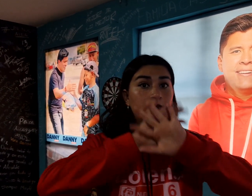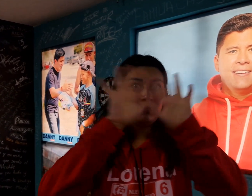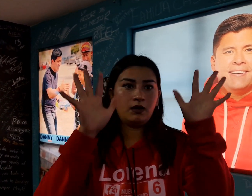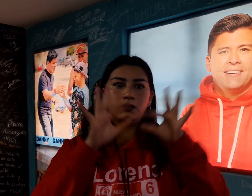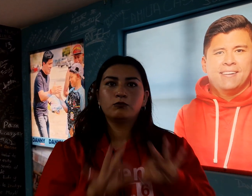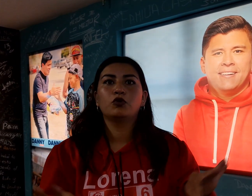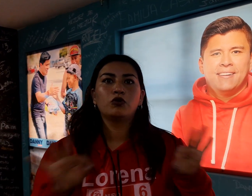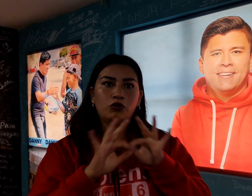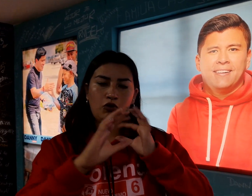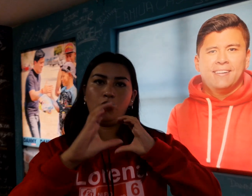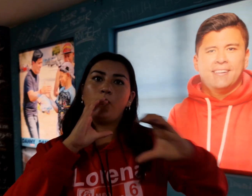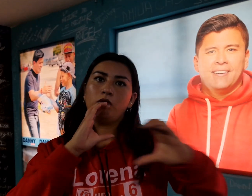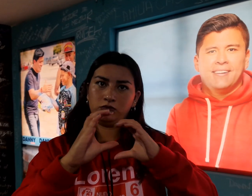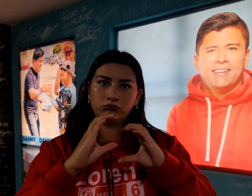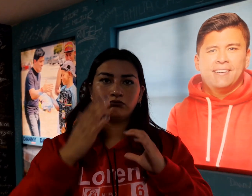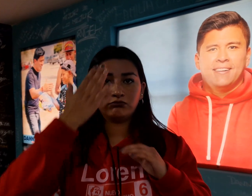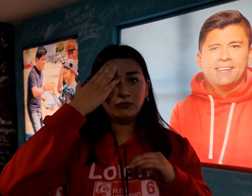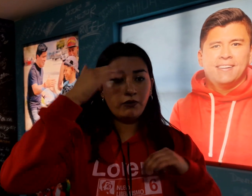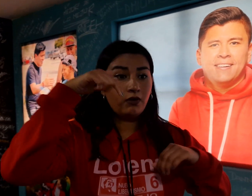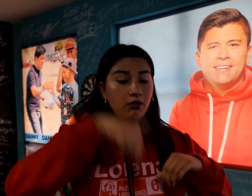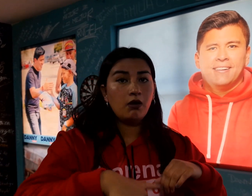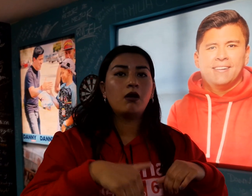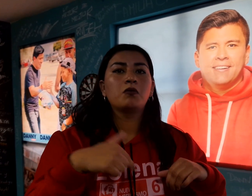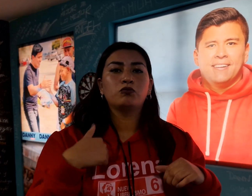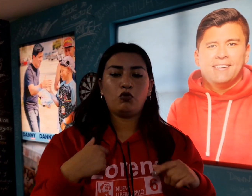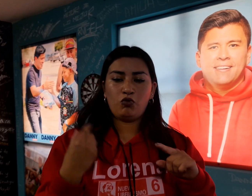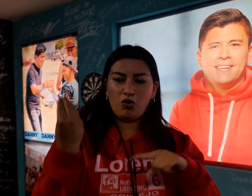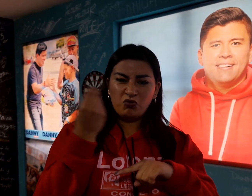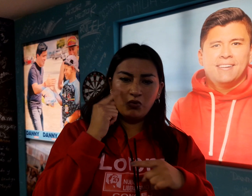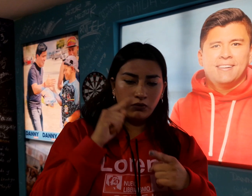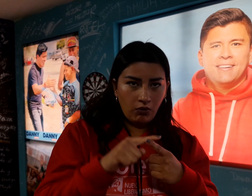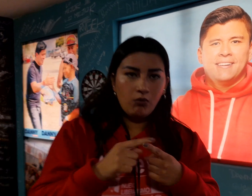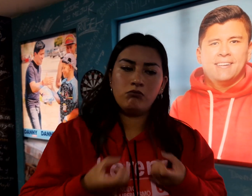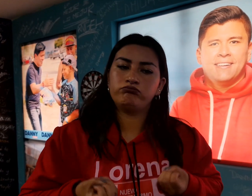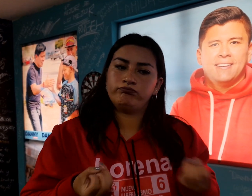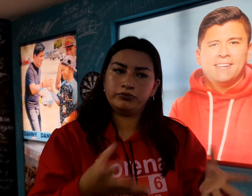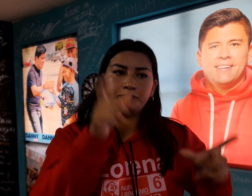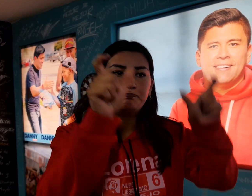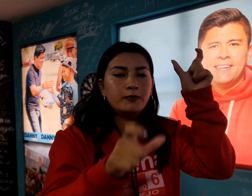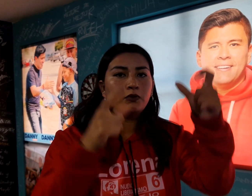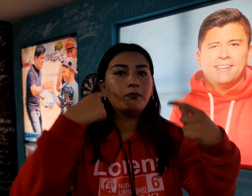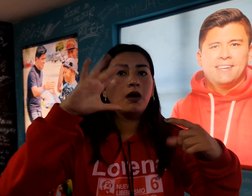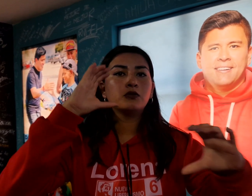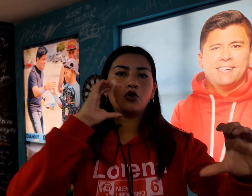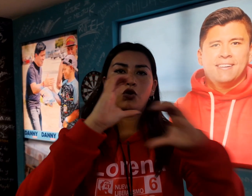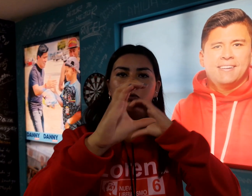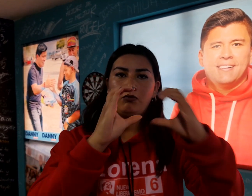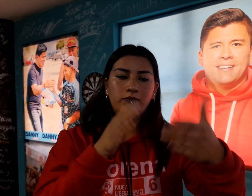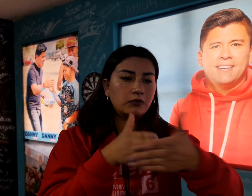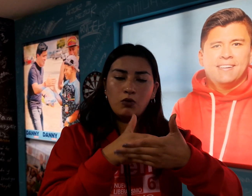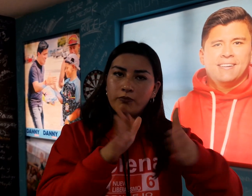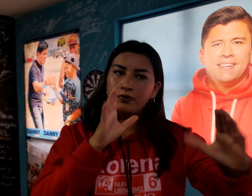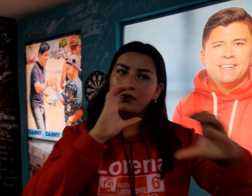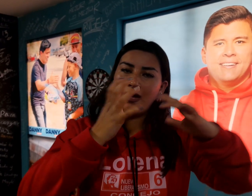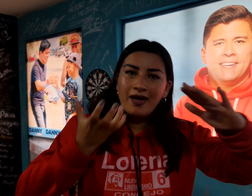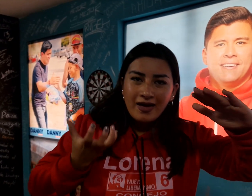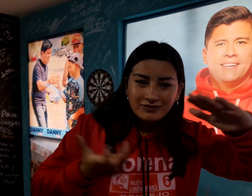Claro que sí. La comunicación en lengua de señas es muy importante. Una de mis propuestas en este consejo